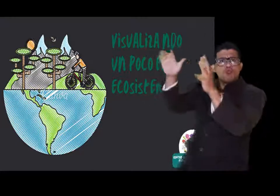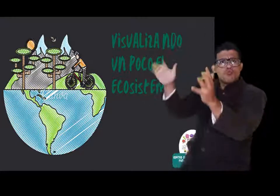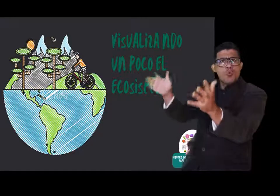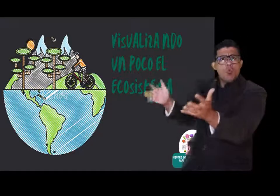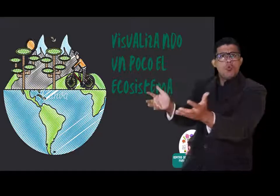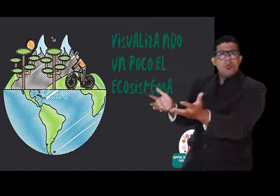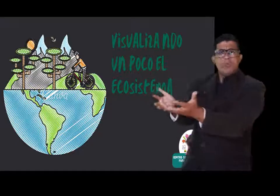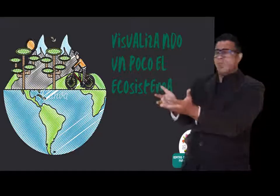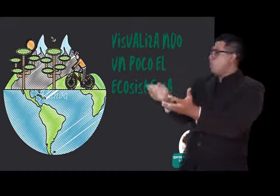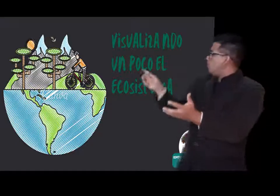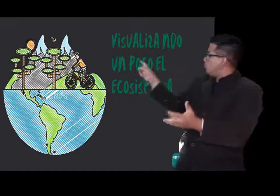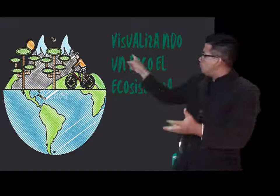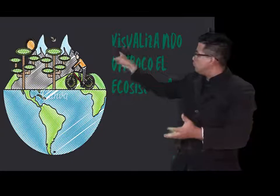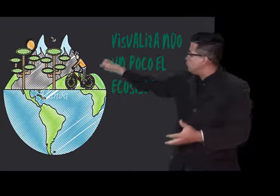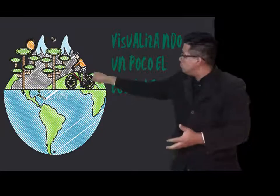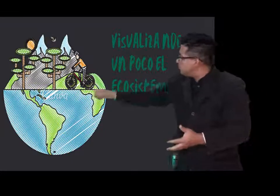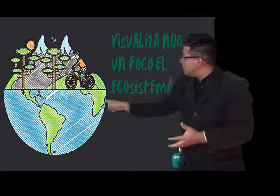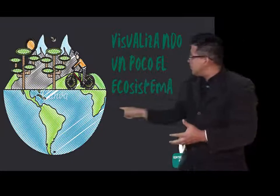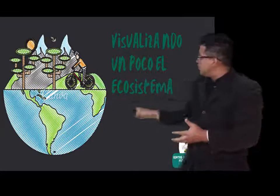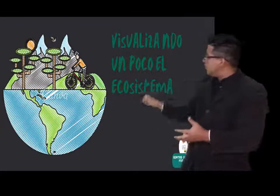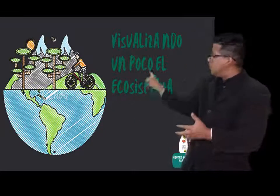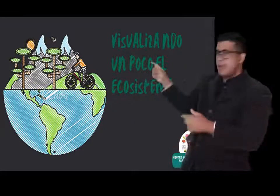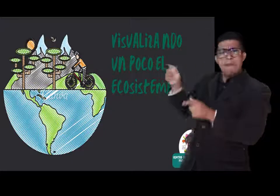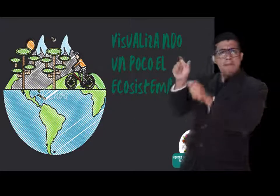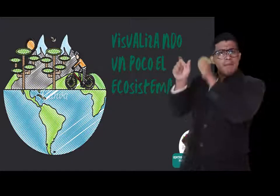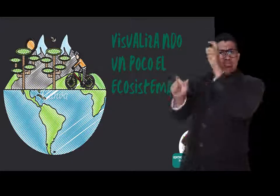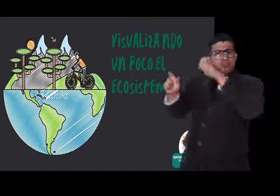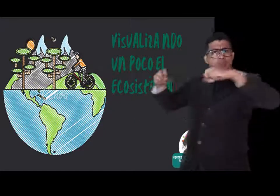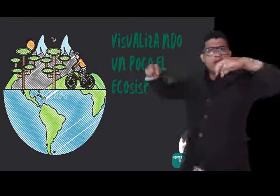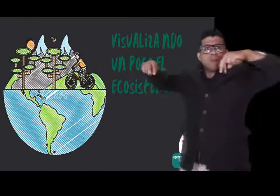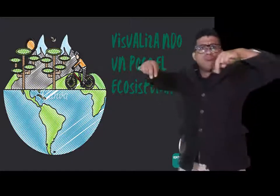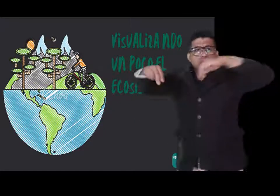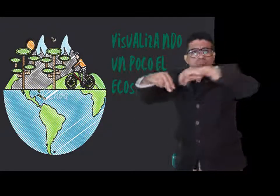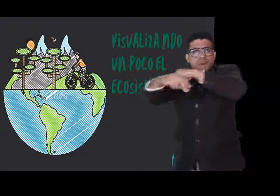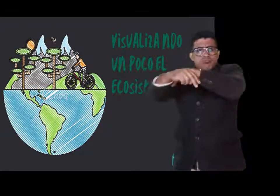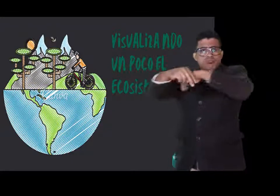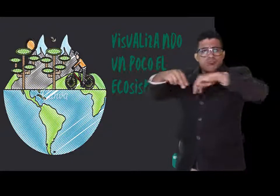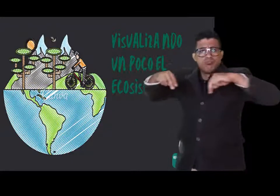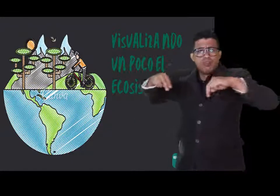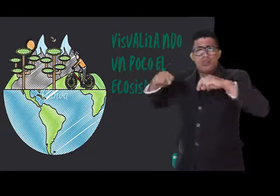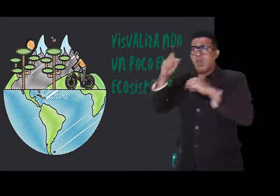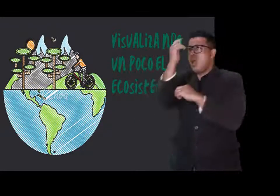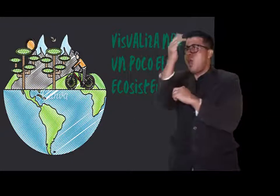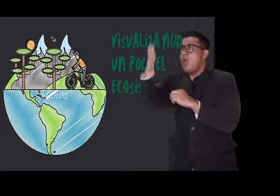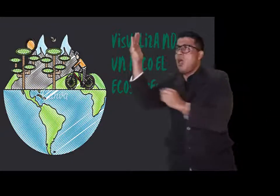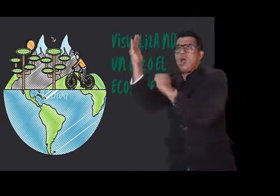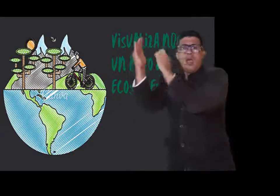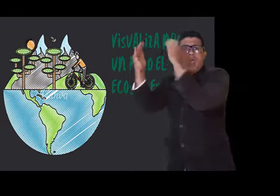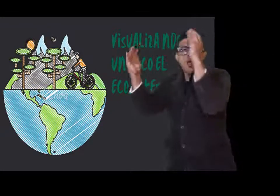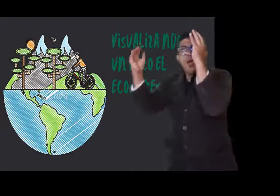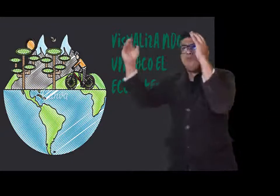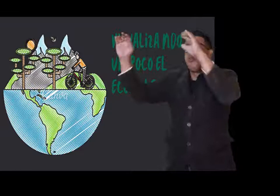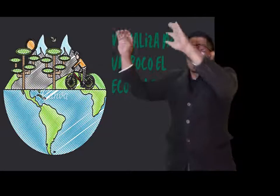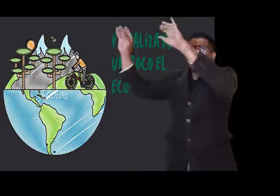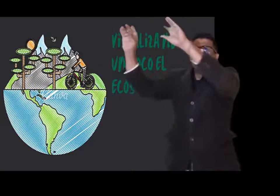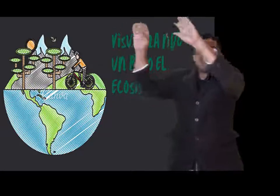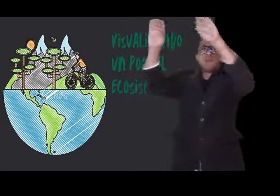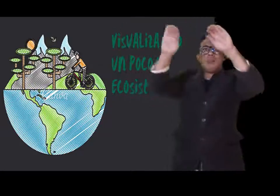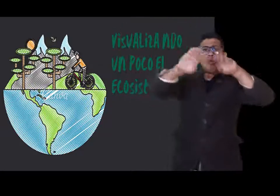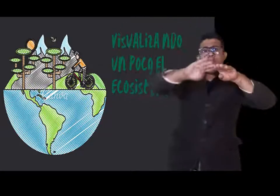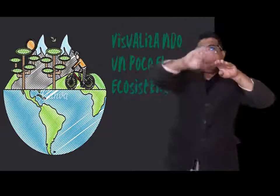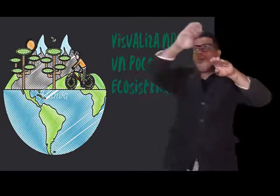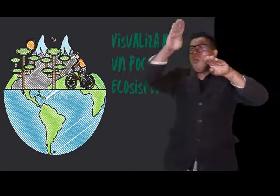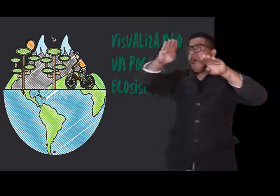que tengo a mi derecha, es una relación entre elementos